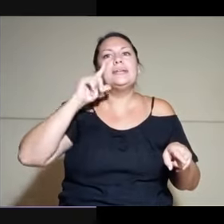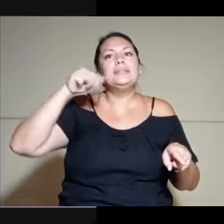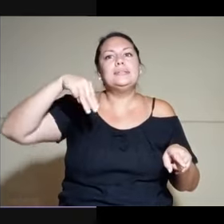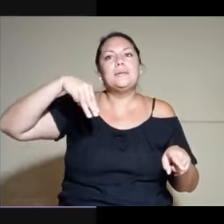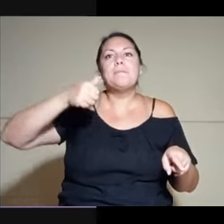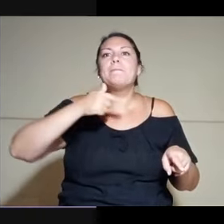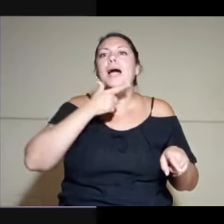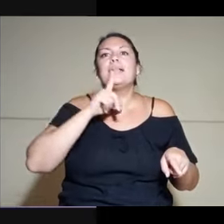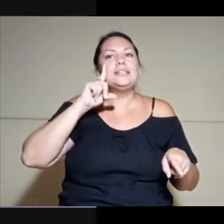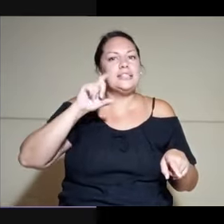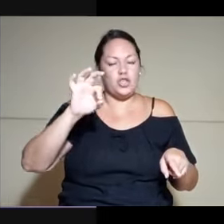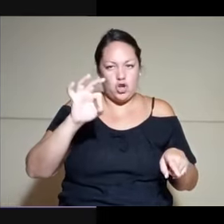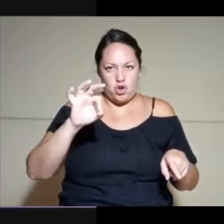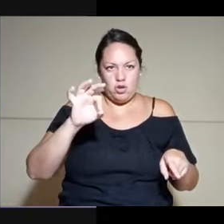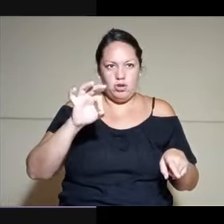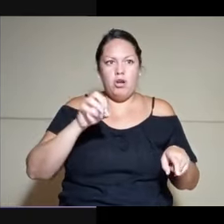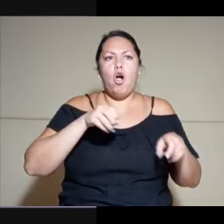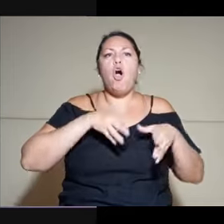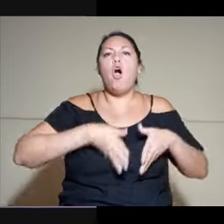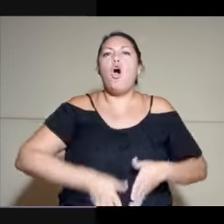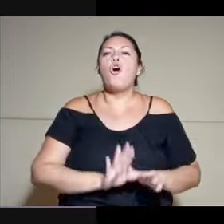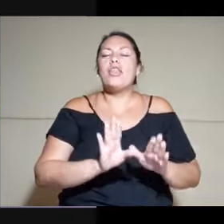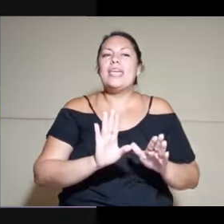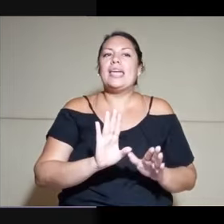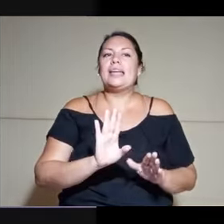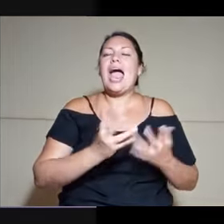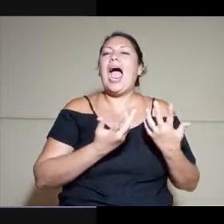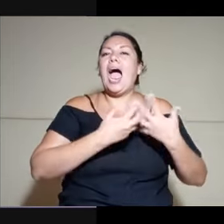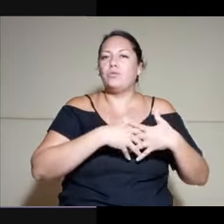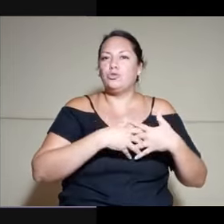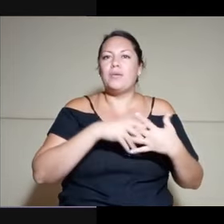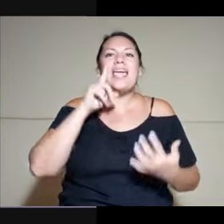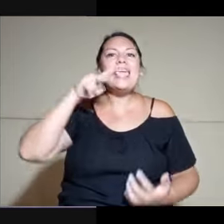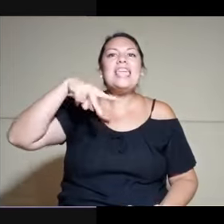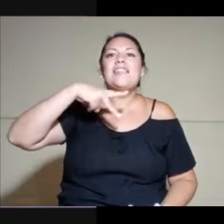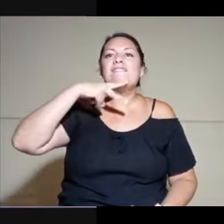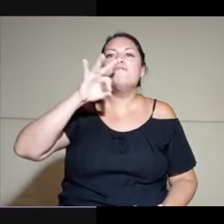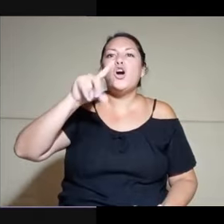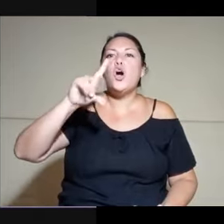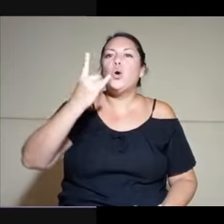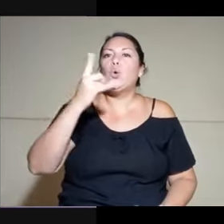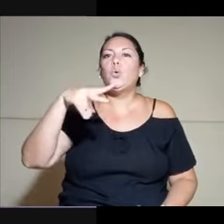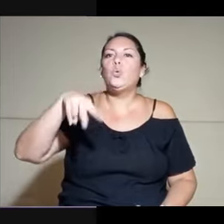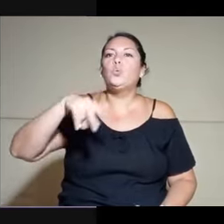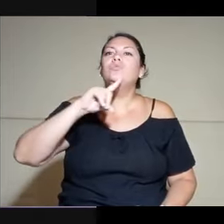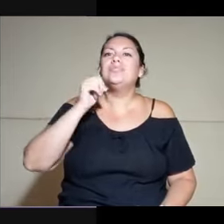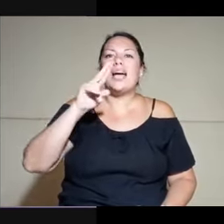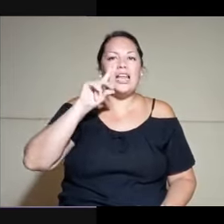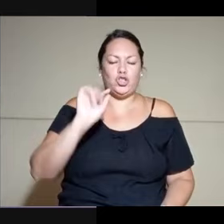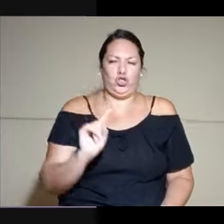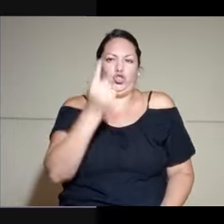son parasimpáticas. Obviamente que la acción parasimpática o es motora o sensitiva, pero el origen es parasimpático porque